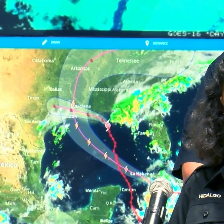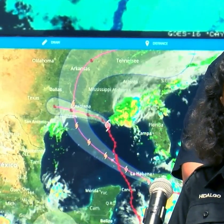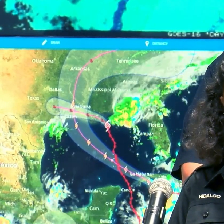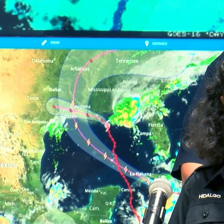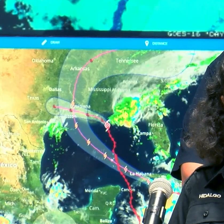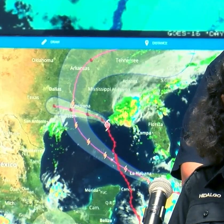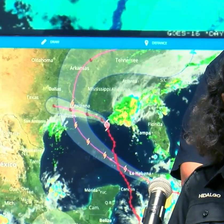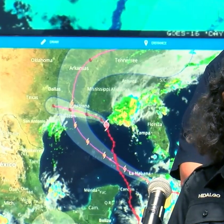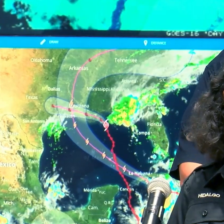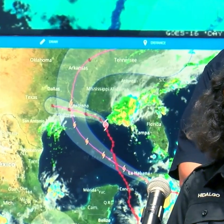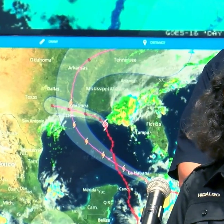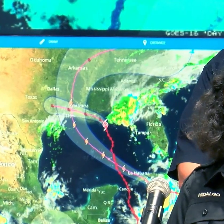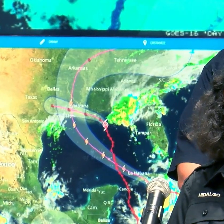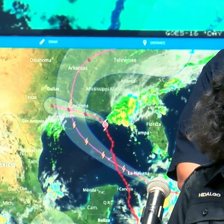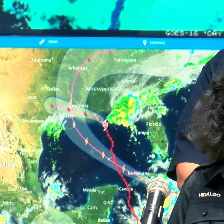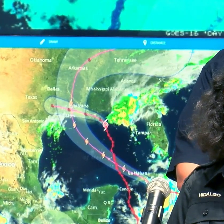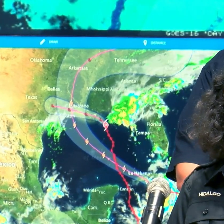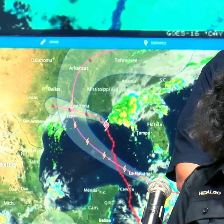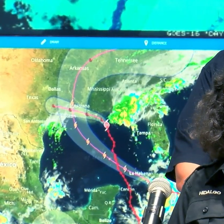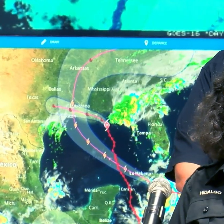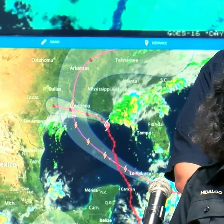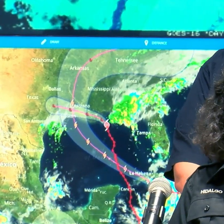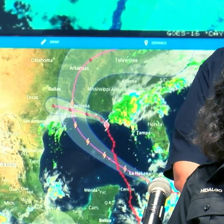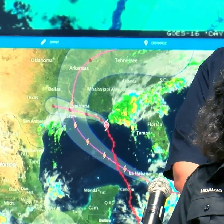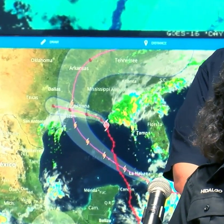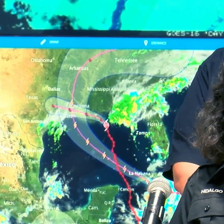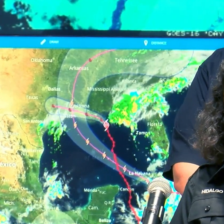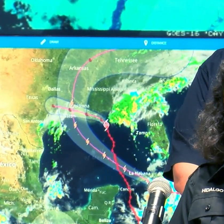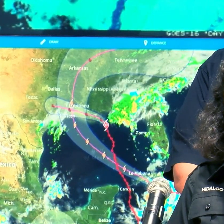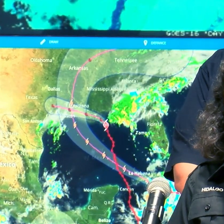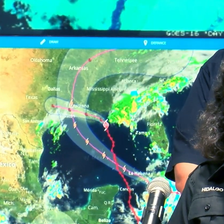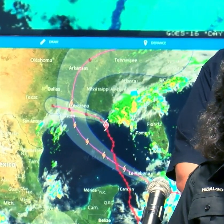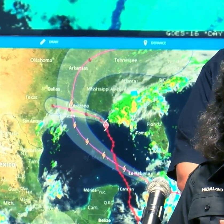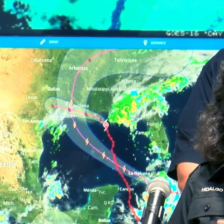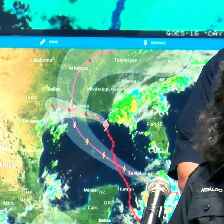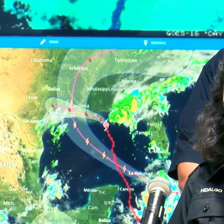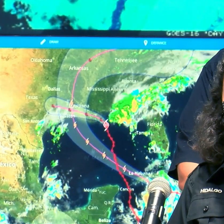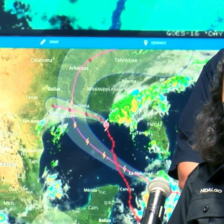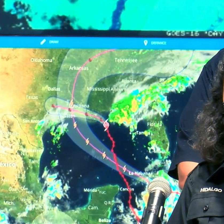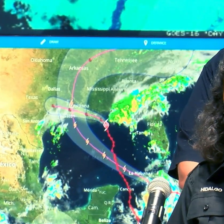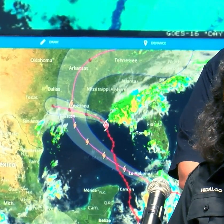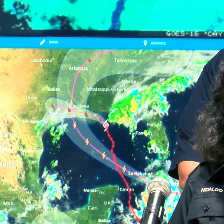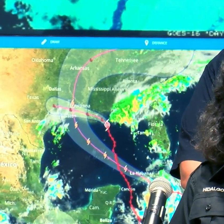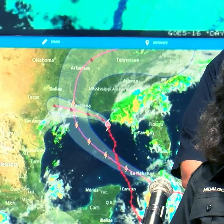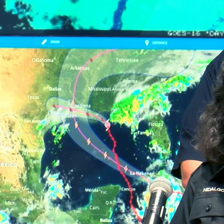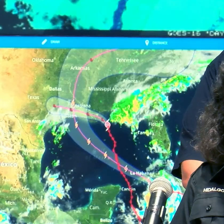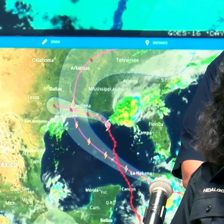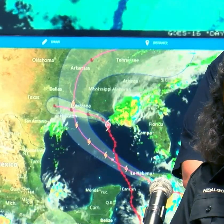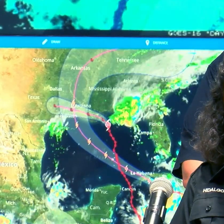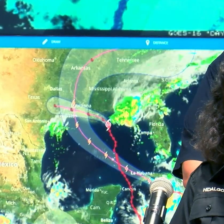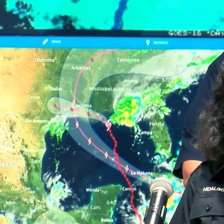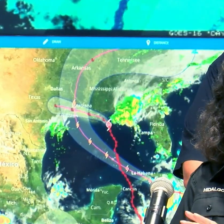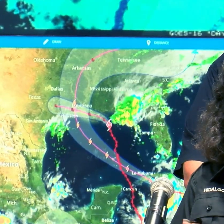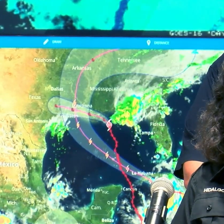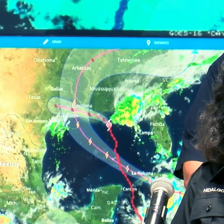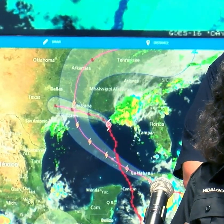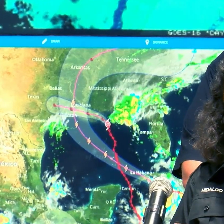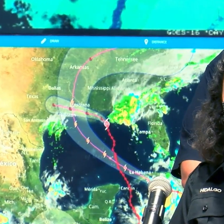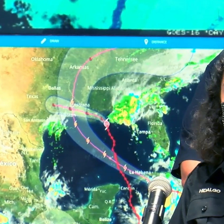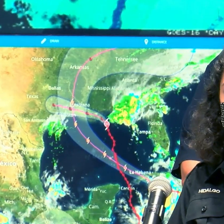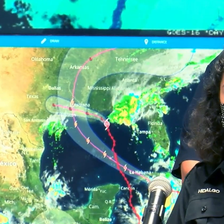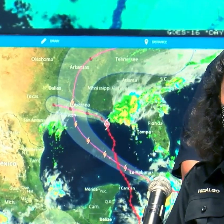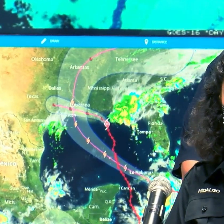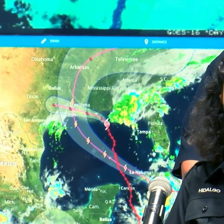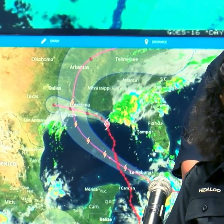control contra contaminación está lista para medir el impacto de cualquier